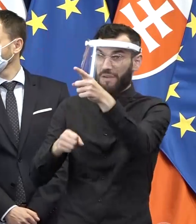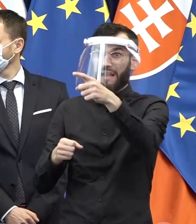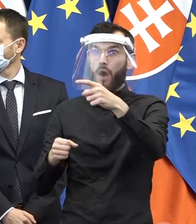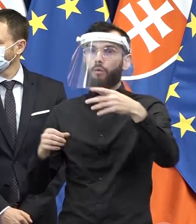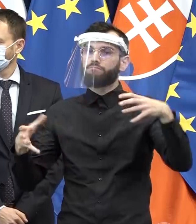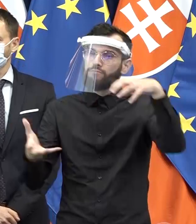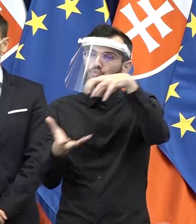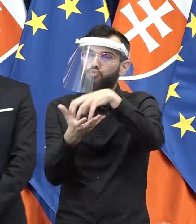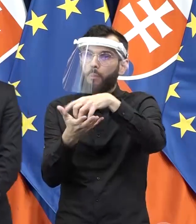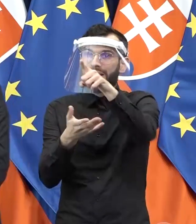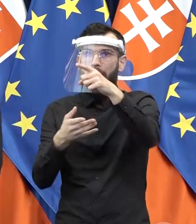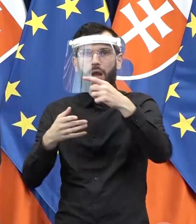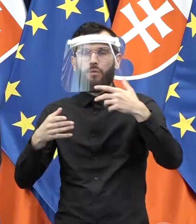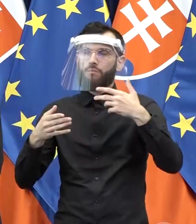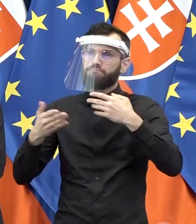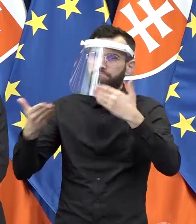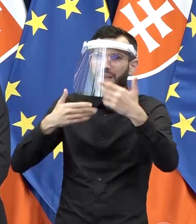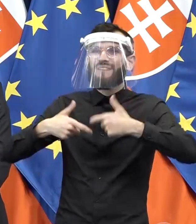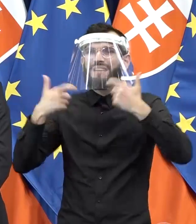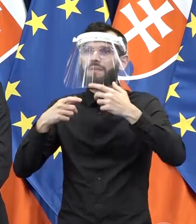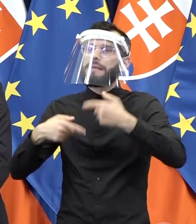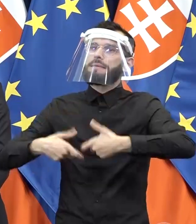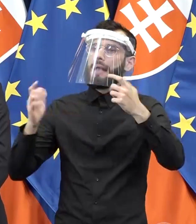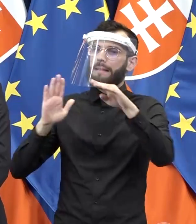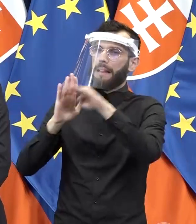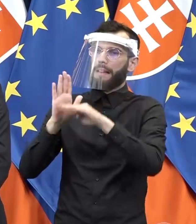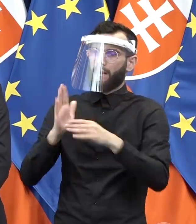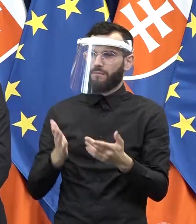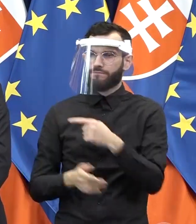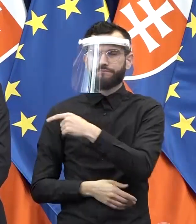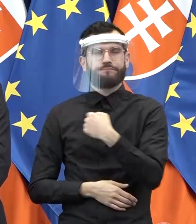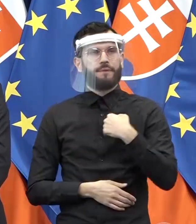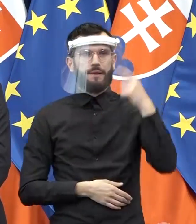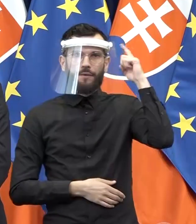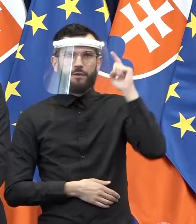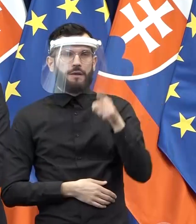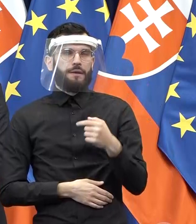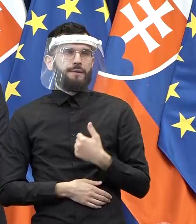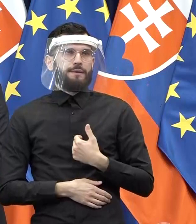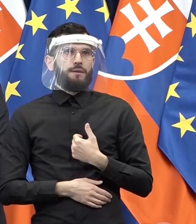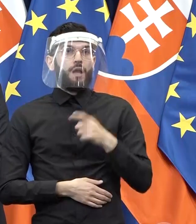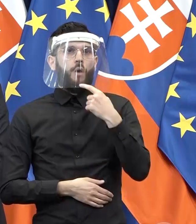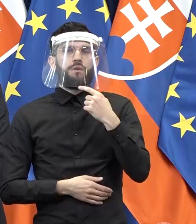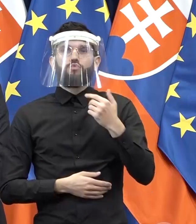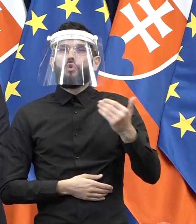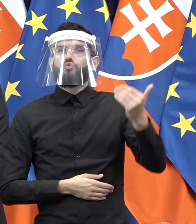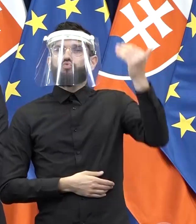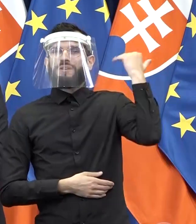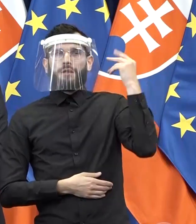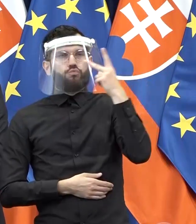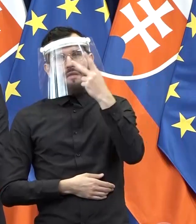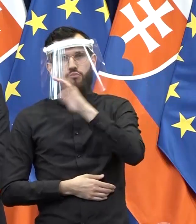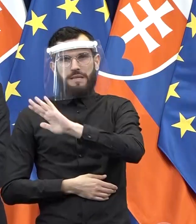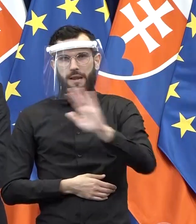zachranárov, aby mali jasné pokyny? Ja som si už povedal, že nebudem sa pozerať dozadu, že dostatočnou